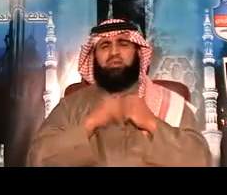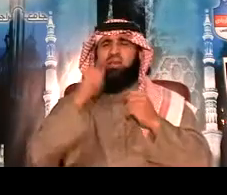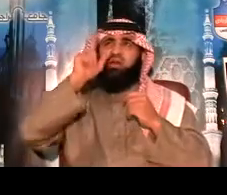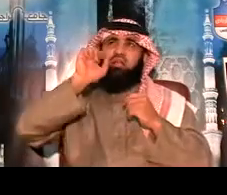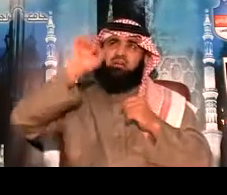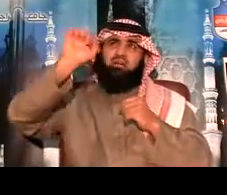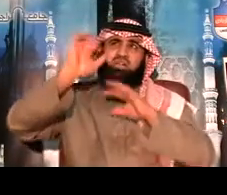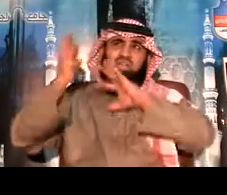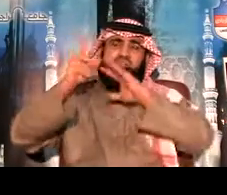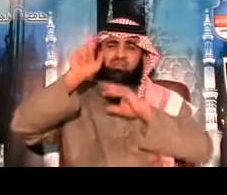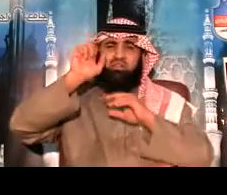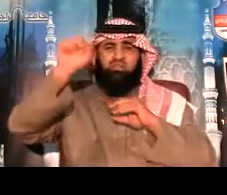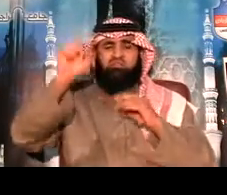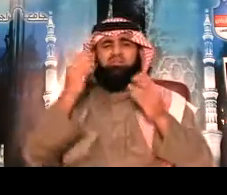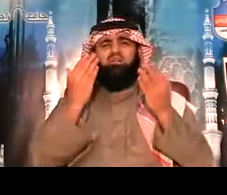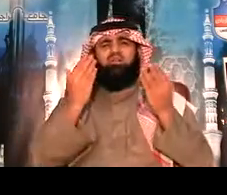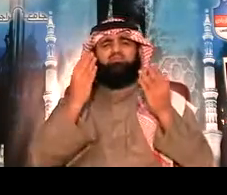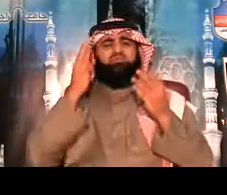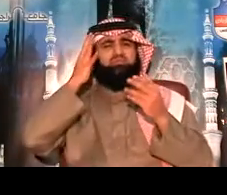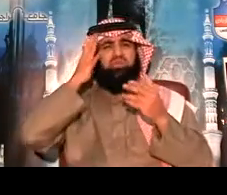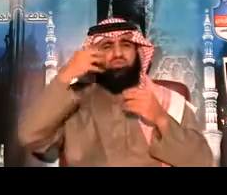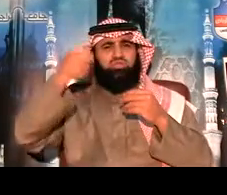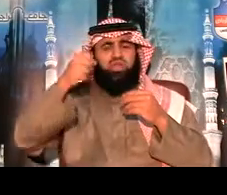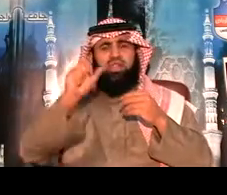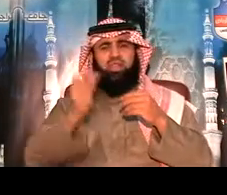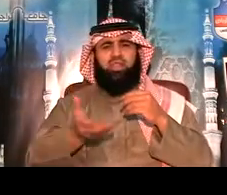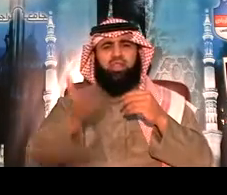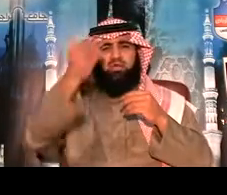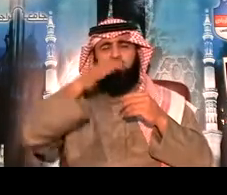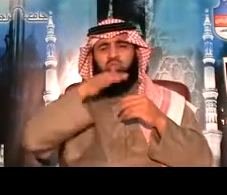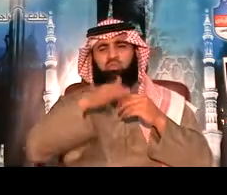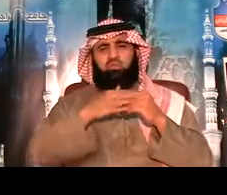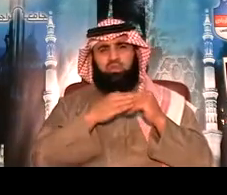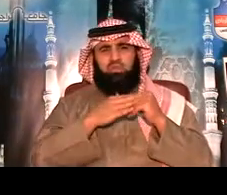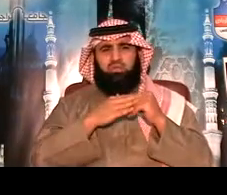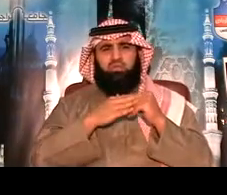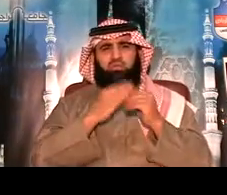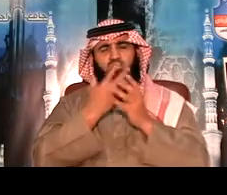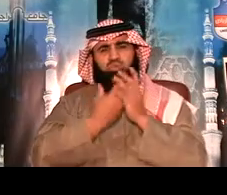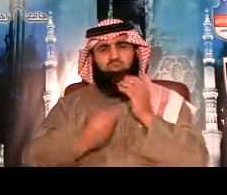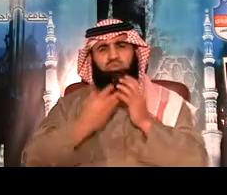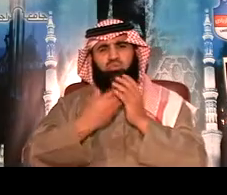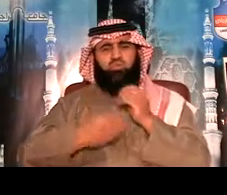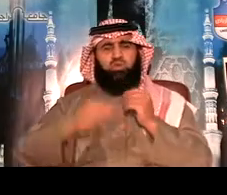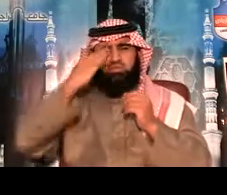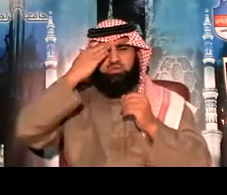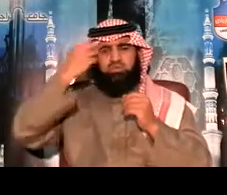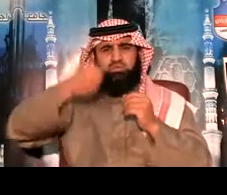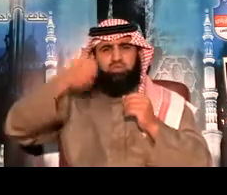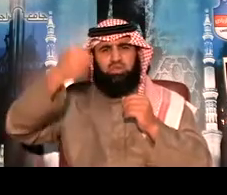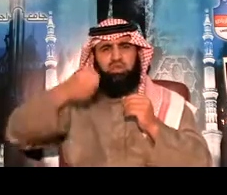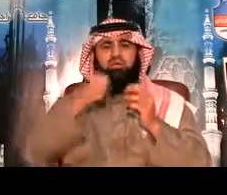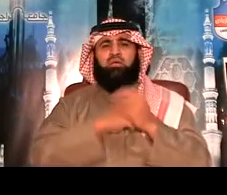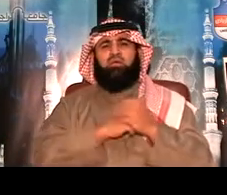نفسك. اللهم صل وسلم على نبينا محمد وعلى آله وصحبه أجمعين.